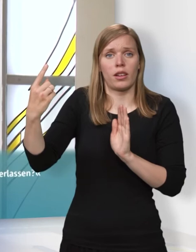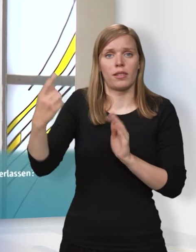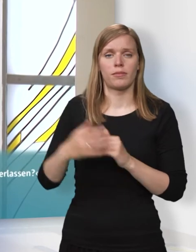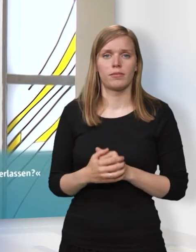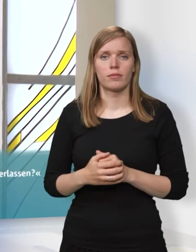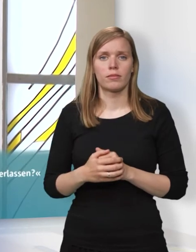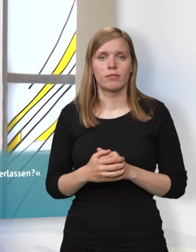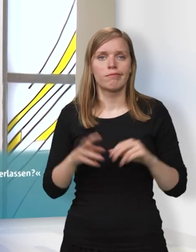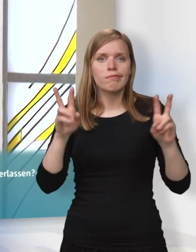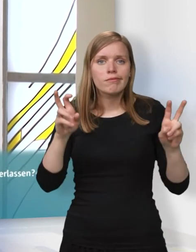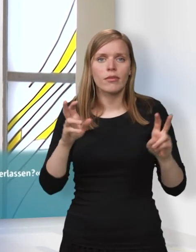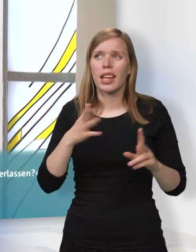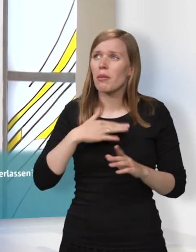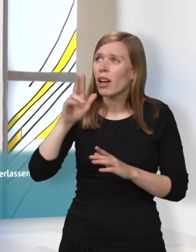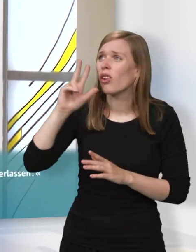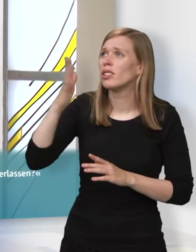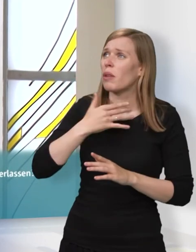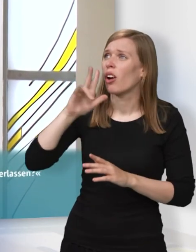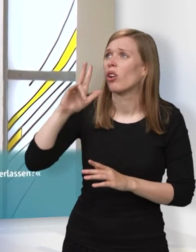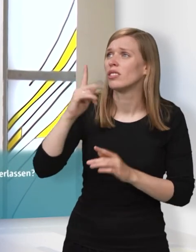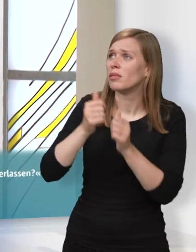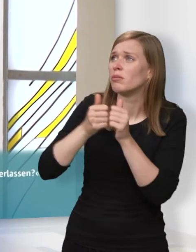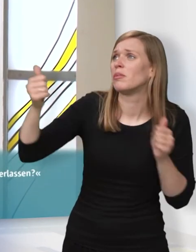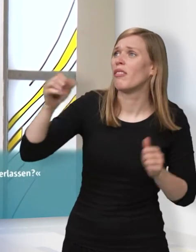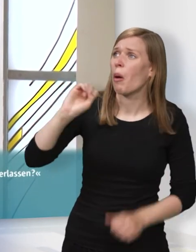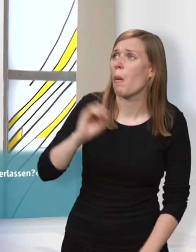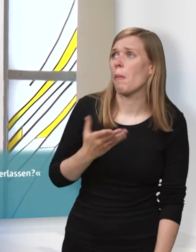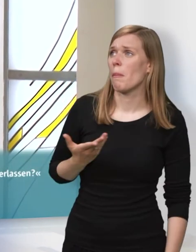Mein Gott, warum hast du mich denn verlassen?